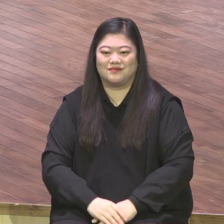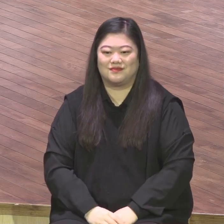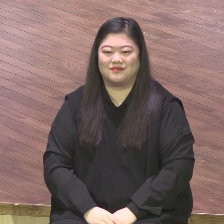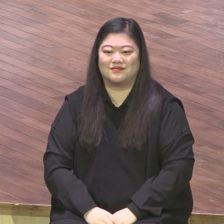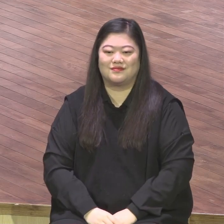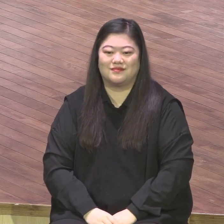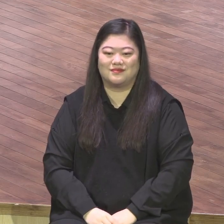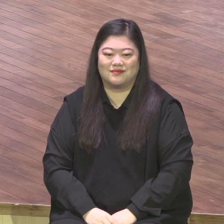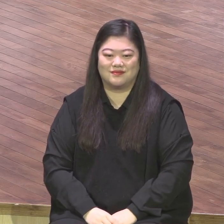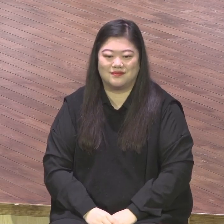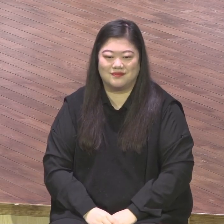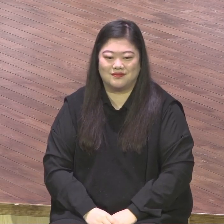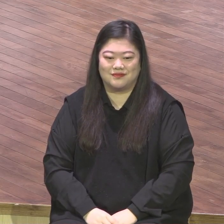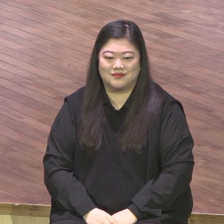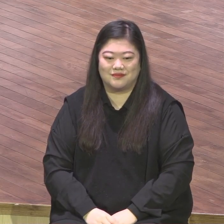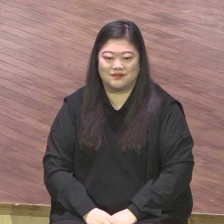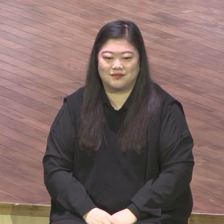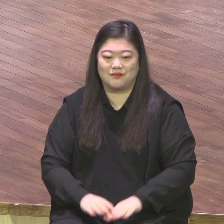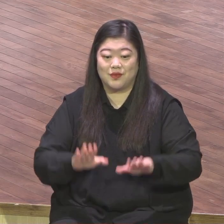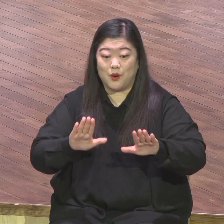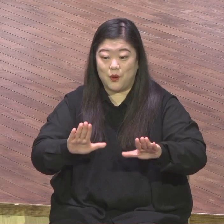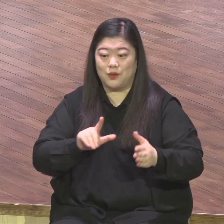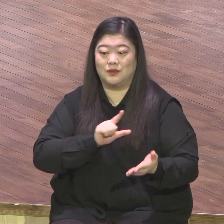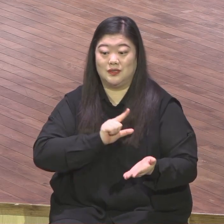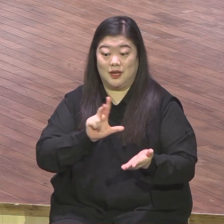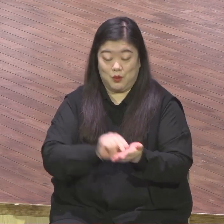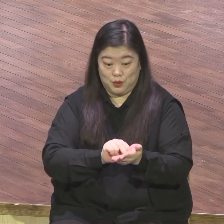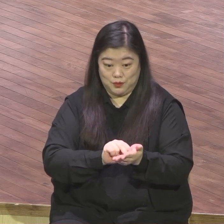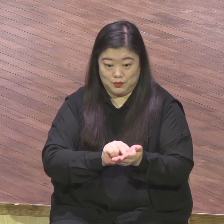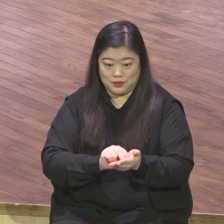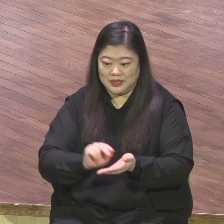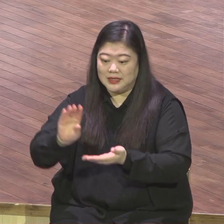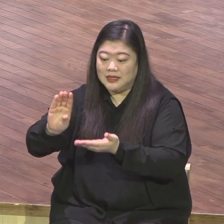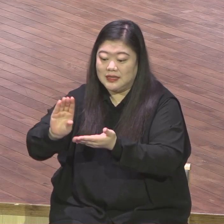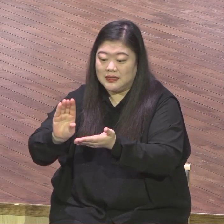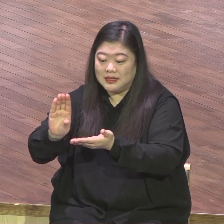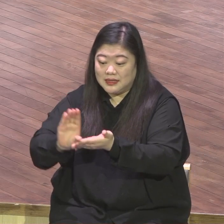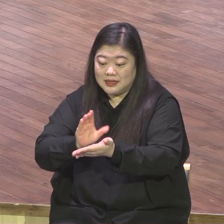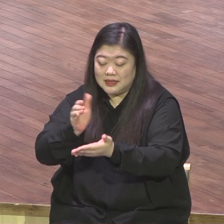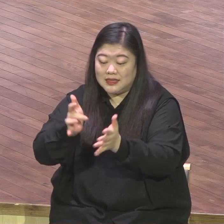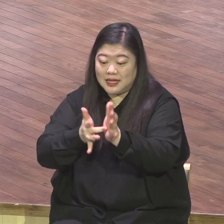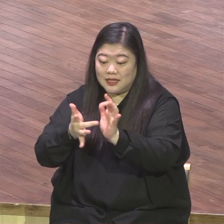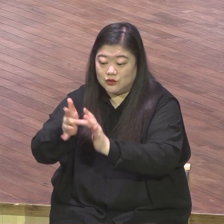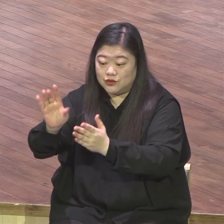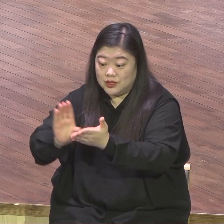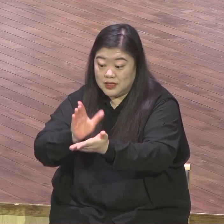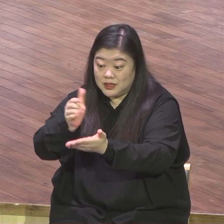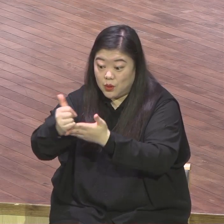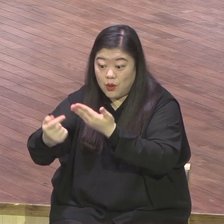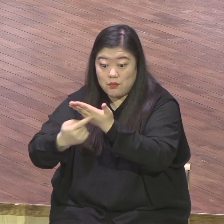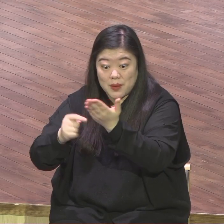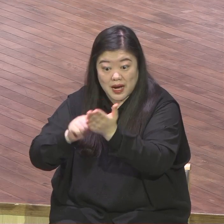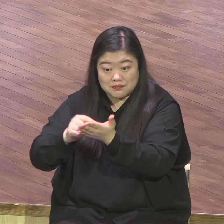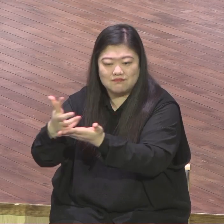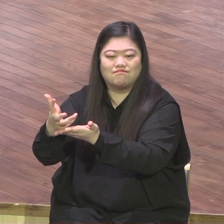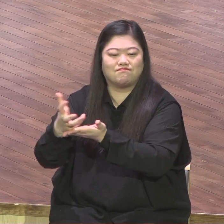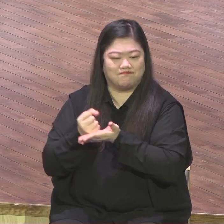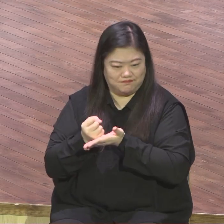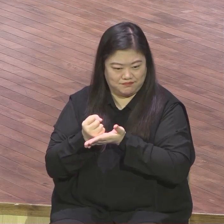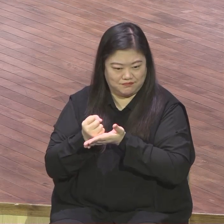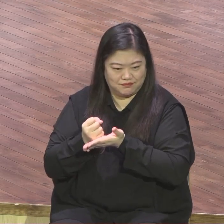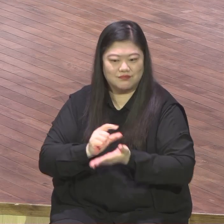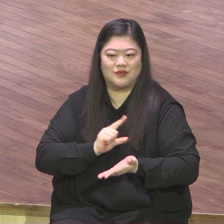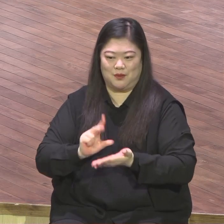이걸 드리는 말씀 가지고 품어야 할 그리스도 예수의 마음이란 제목으로 말씀을 드립니다.